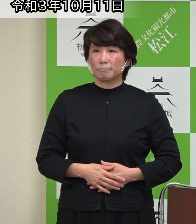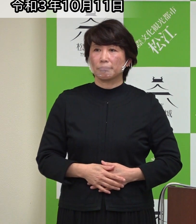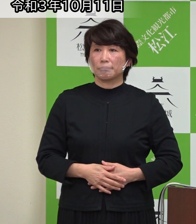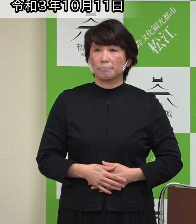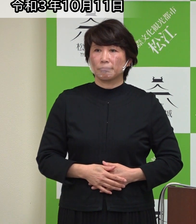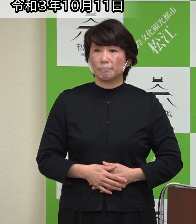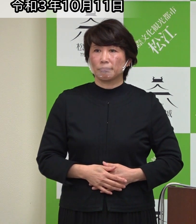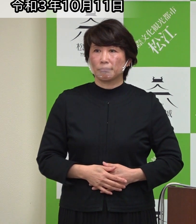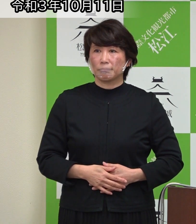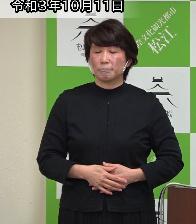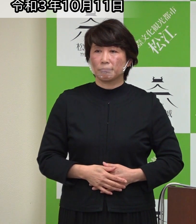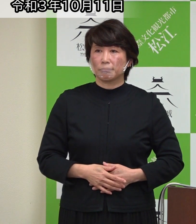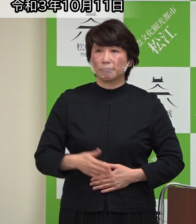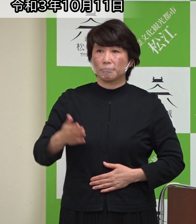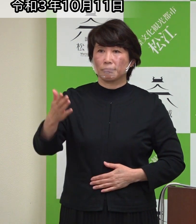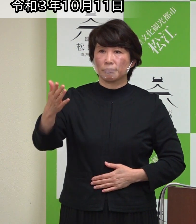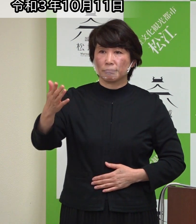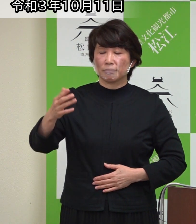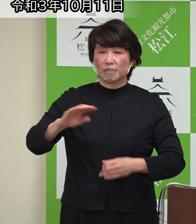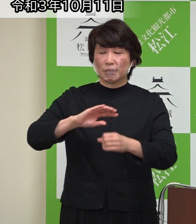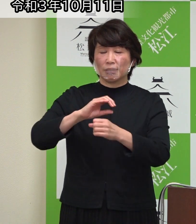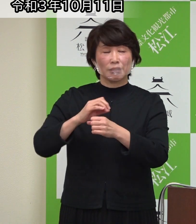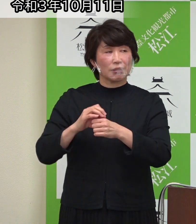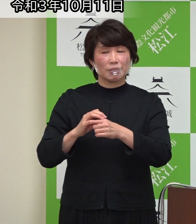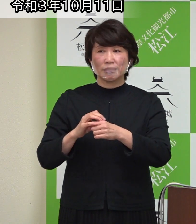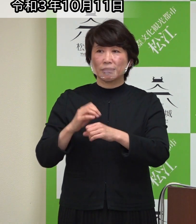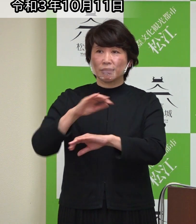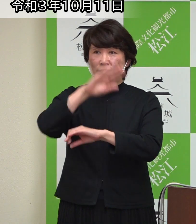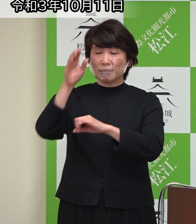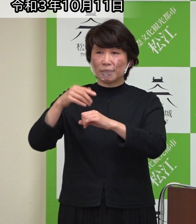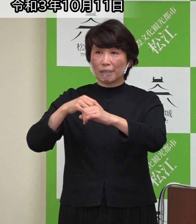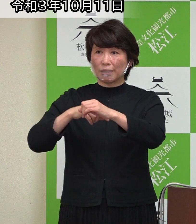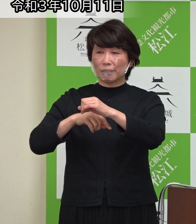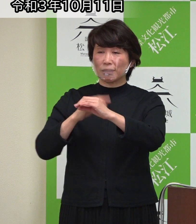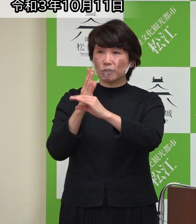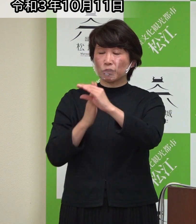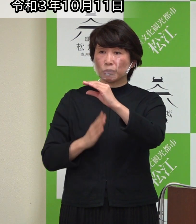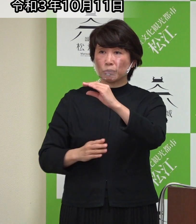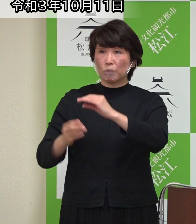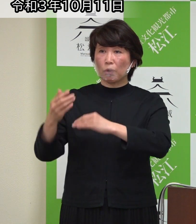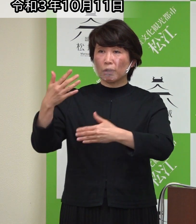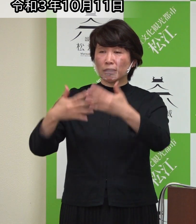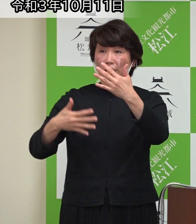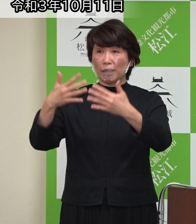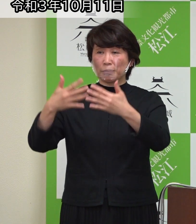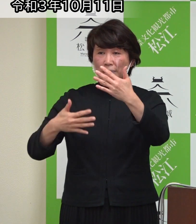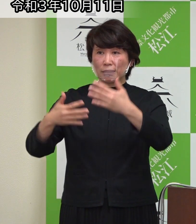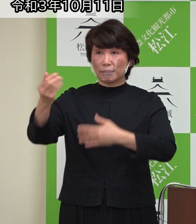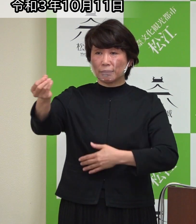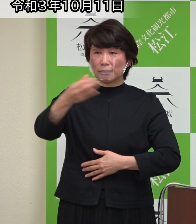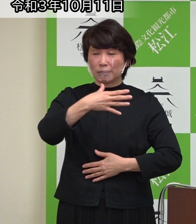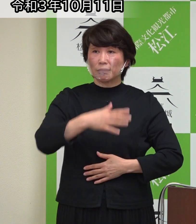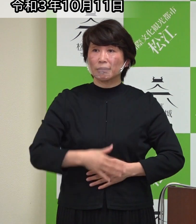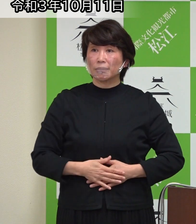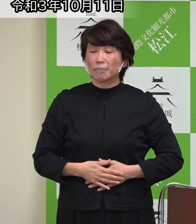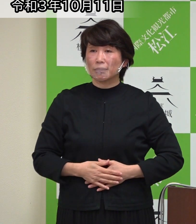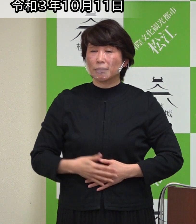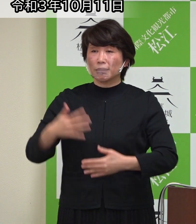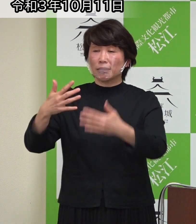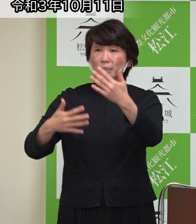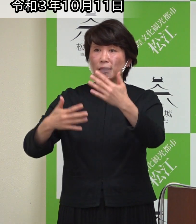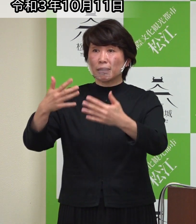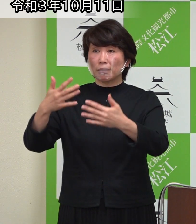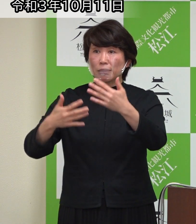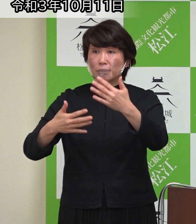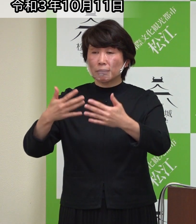お願いします。 あの最上テレビなんですけど、あんまり言っていいか分かりませんけど、 はい、 やっぱテレビって